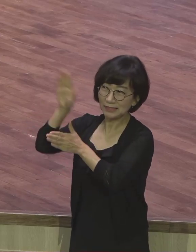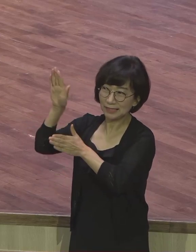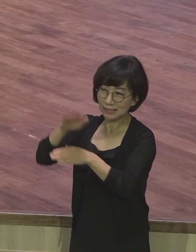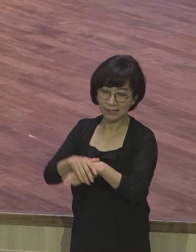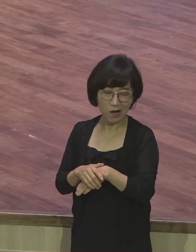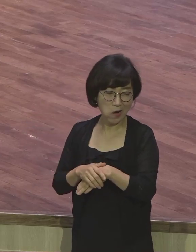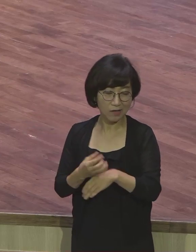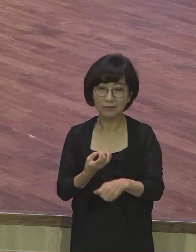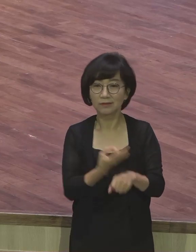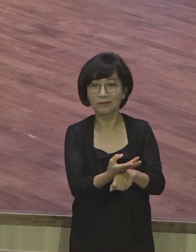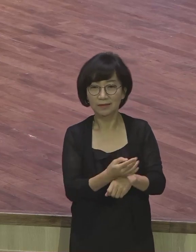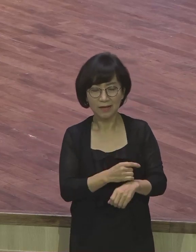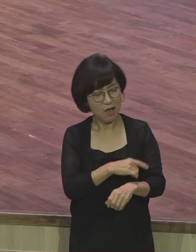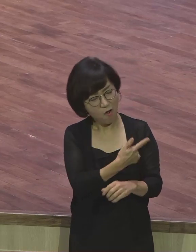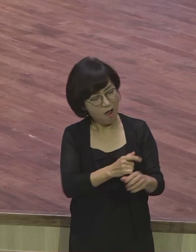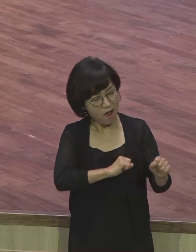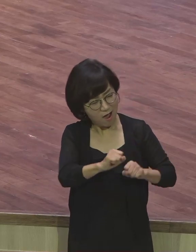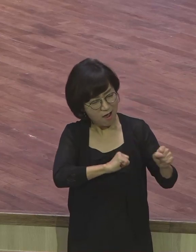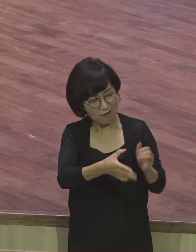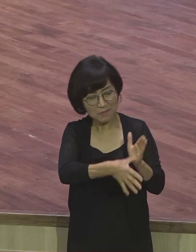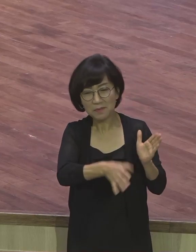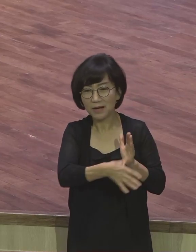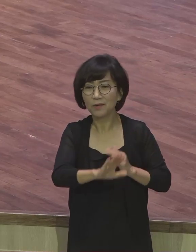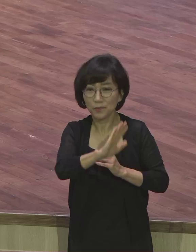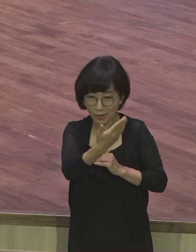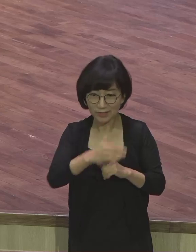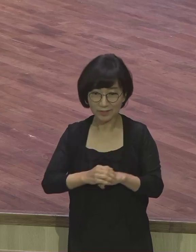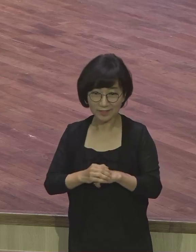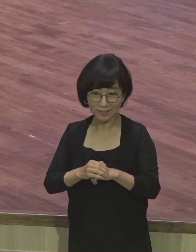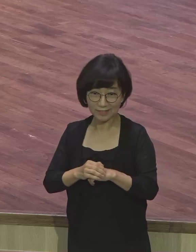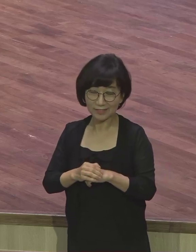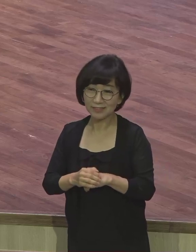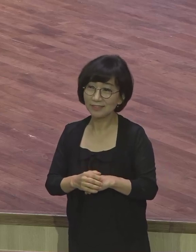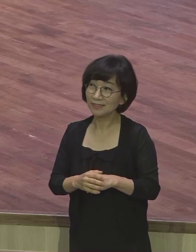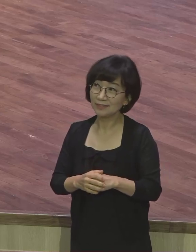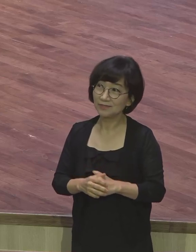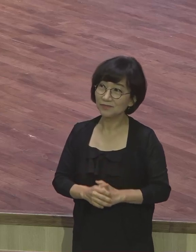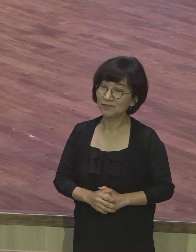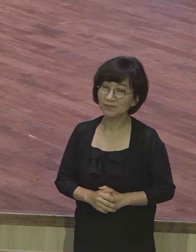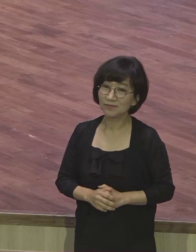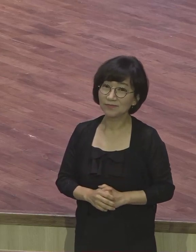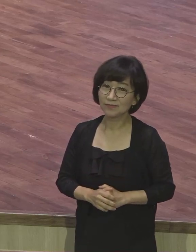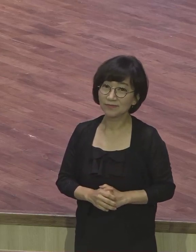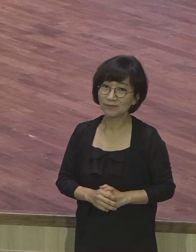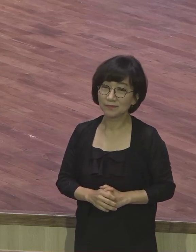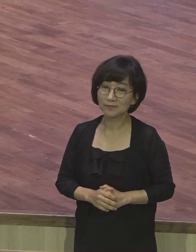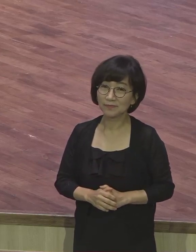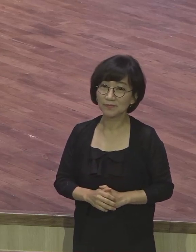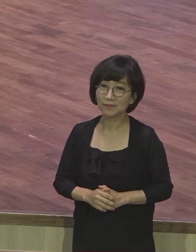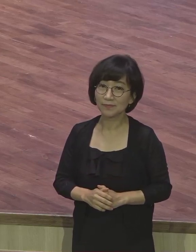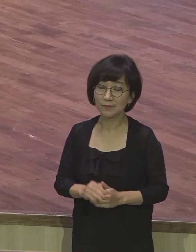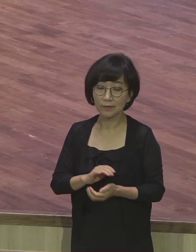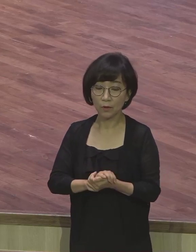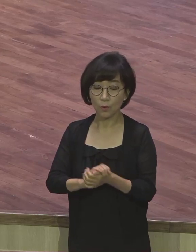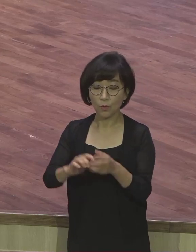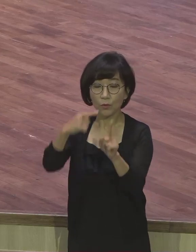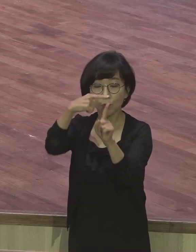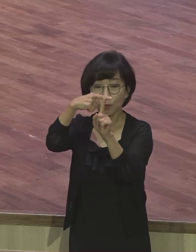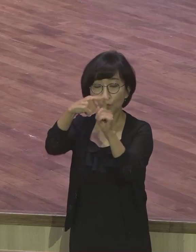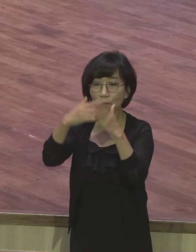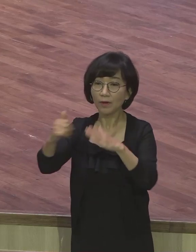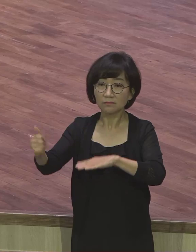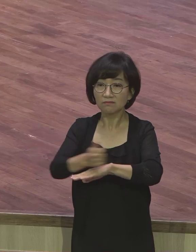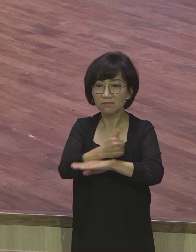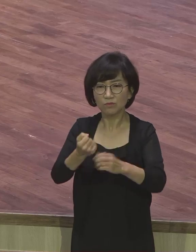그게 하나님과 소통이 안 되는 거예요. 그러니까 교회 안에서 조용히 망하는